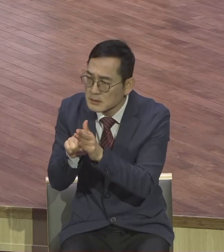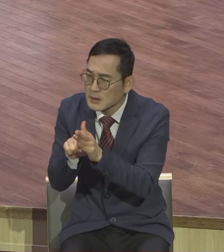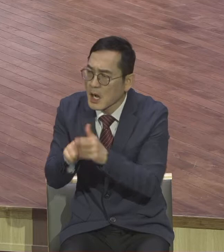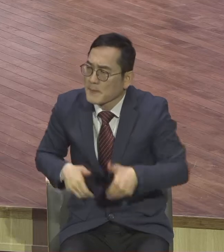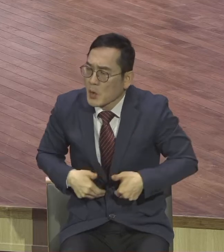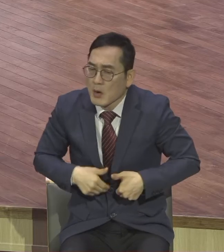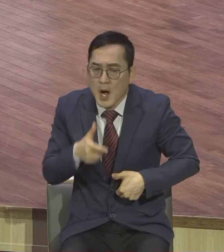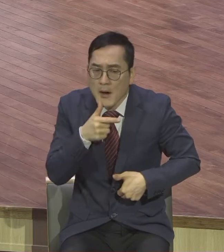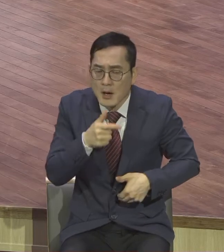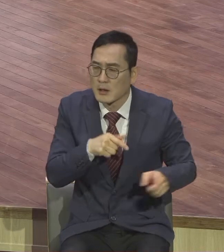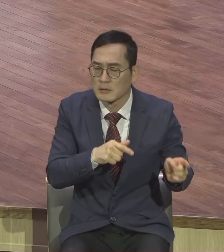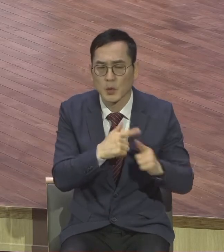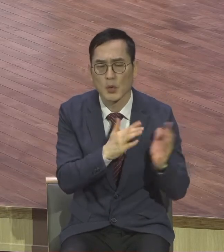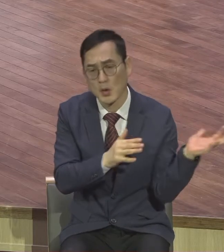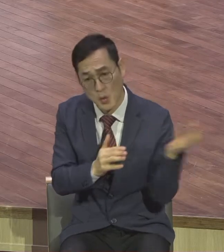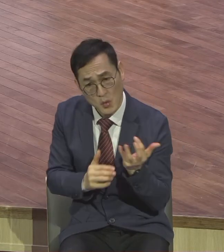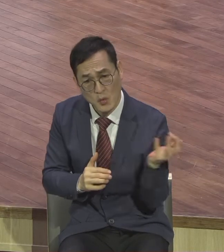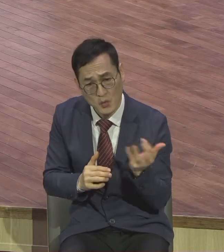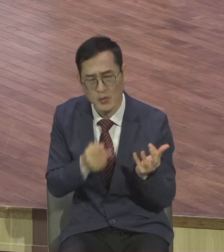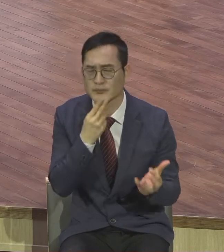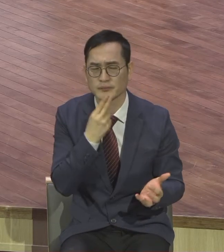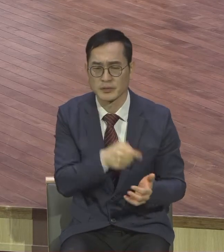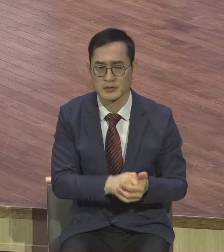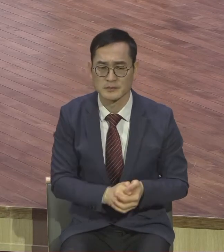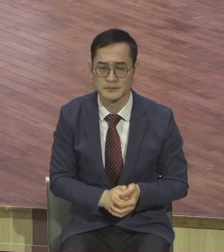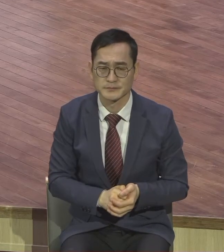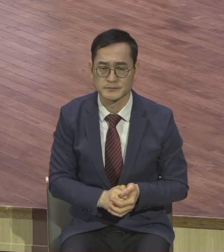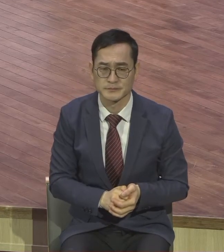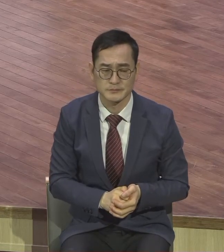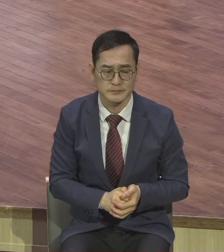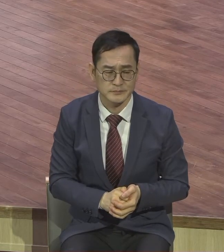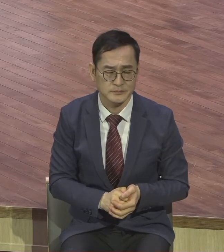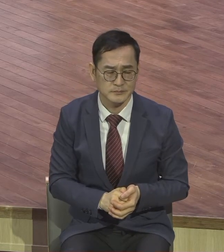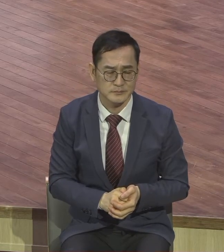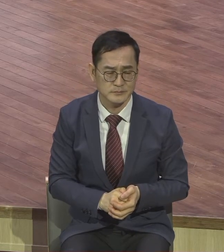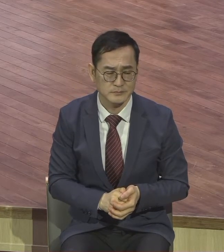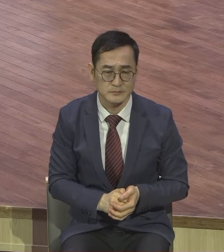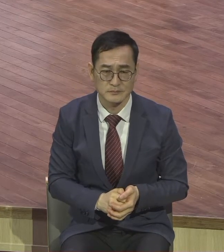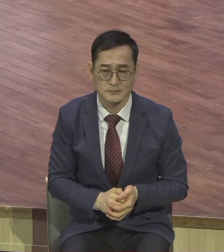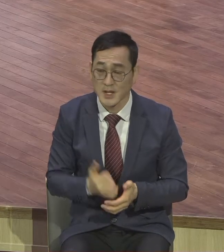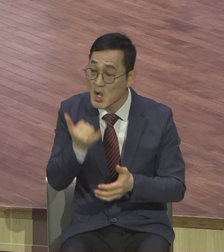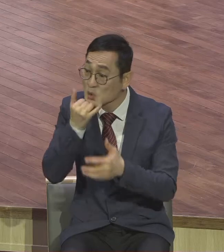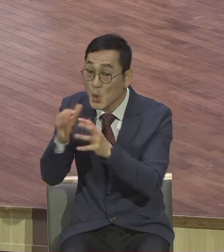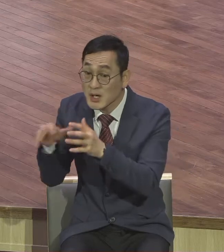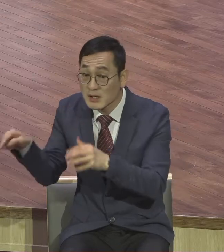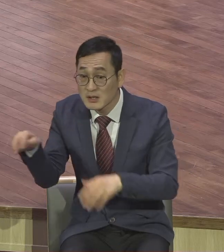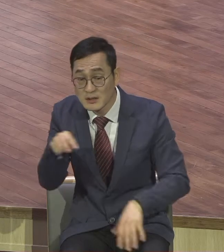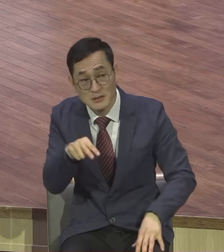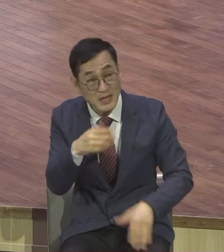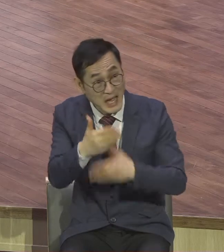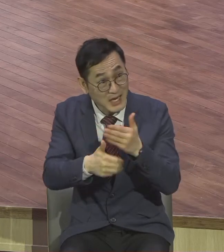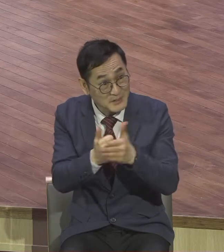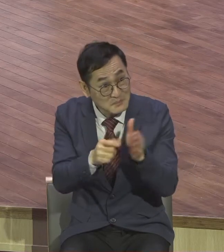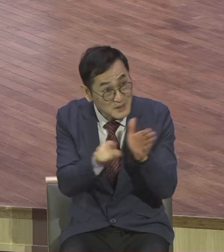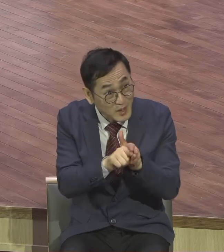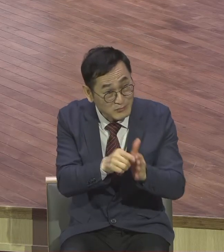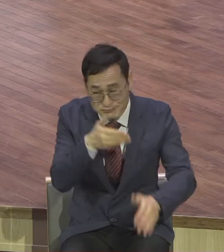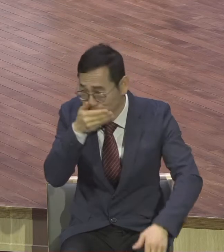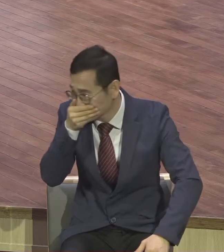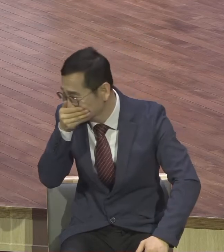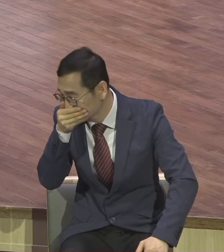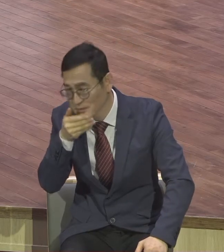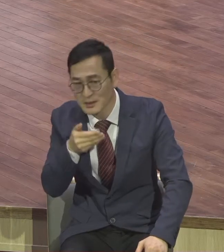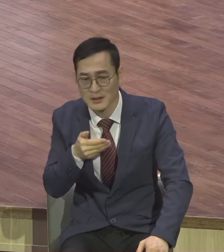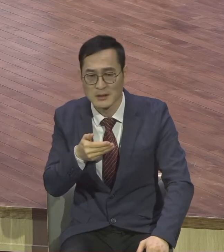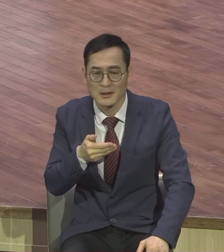어느 정도냐 독일에서는 지금도 요즘도 하나을 믿어 참 어리석네. 이 정도입니다. 얼마나 오랫동안 언약